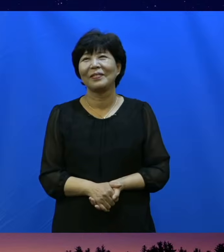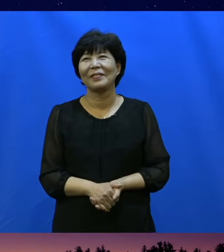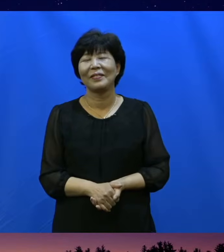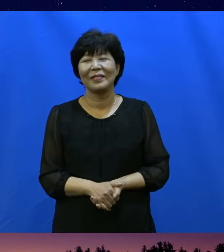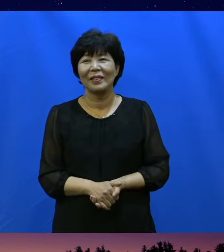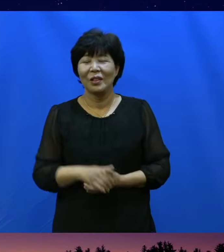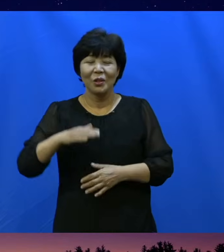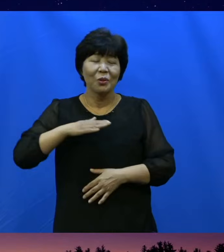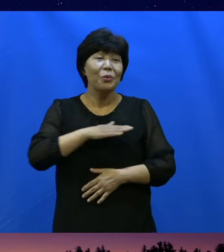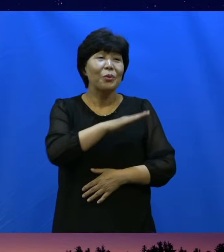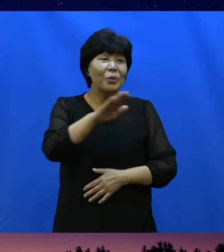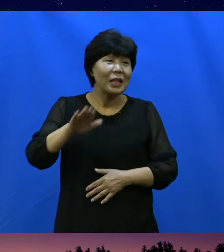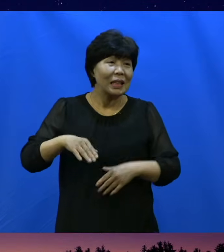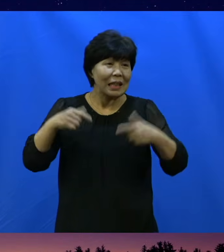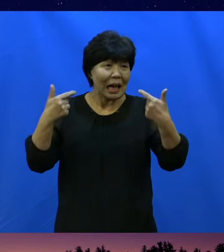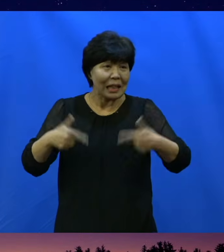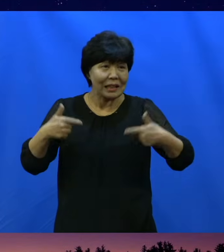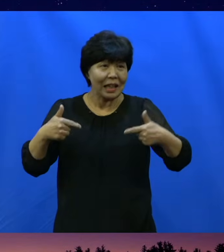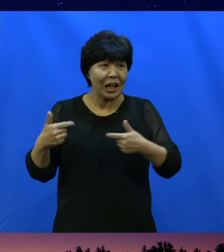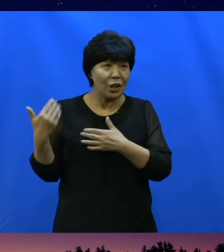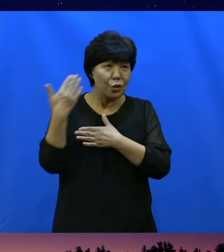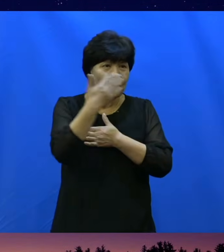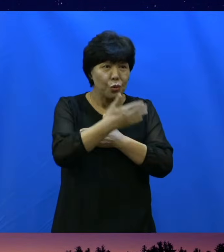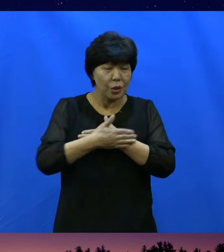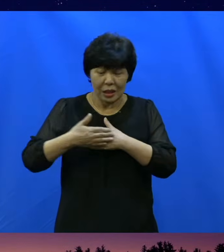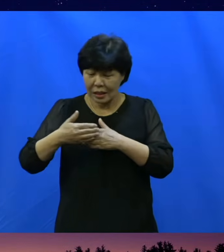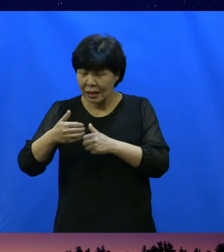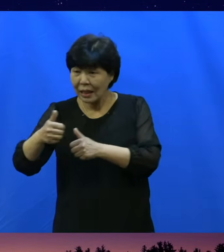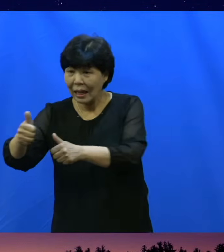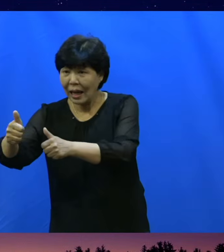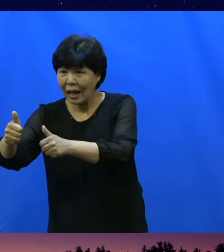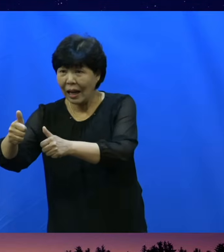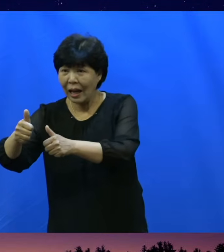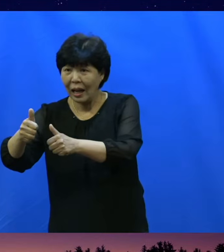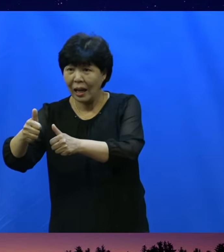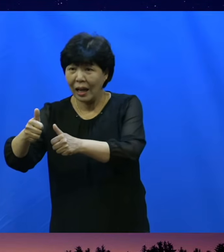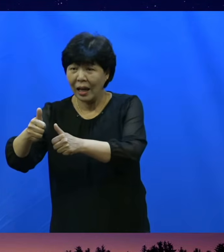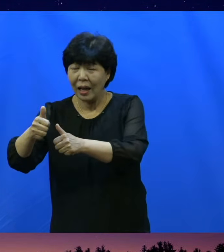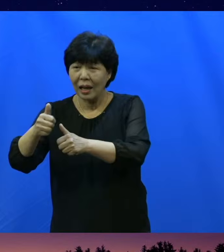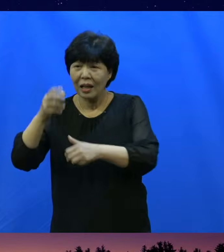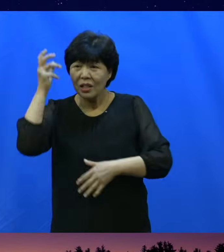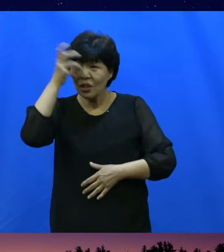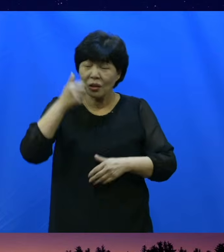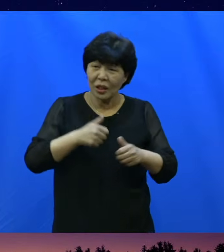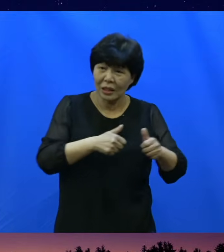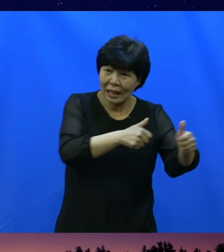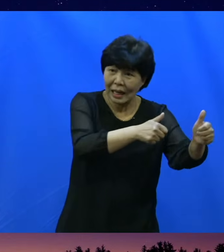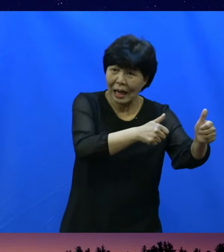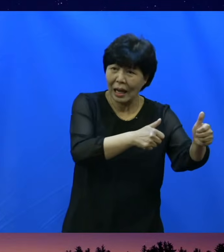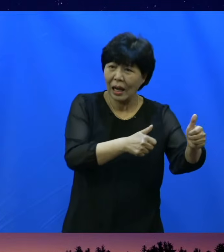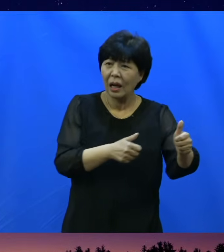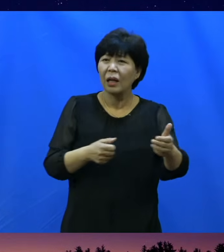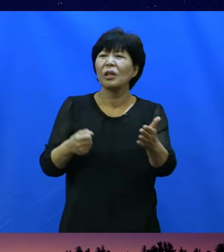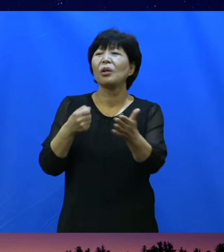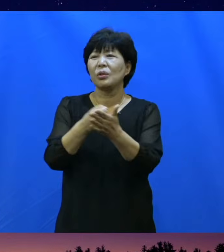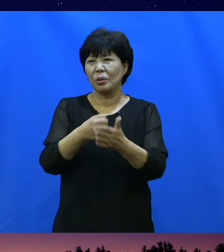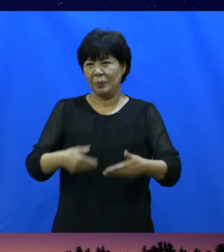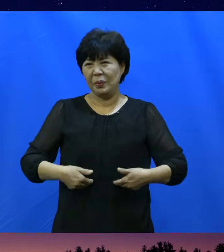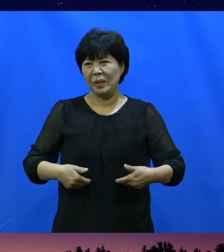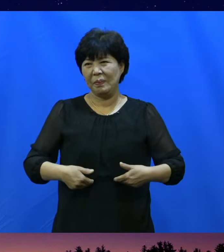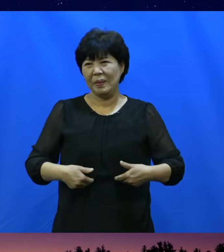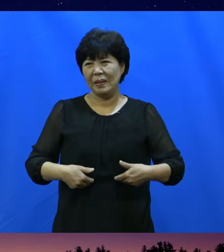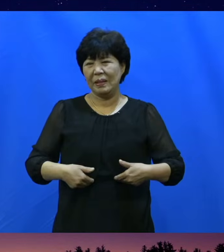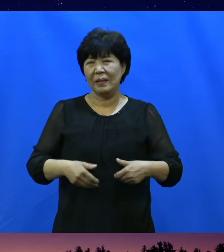여러분, 우리는 언제나 육체를 따라 살 것인가 성령을 따라 살 것인가의 선택의 기로에 서는 거죠. 우리가 육체를 따라 살기로 하는 순간